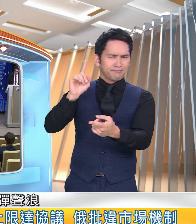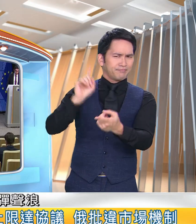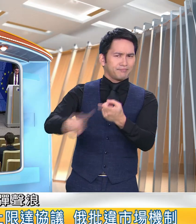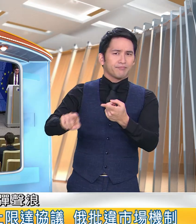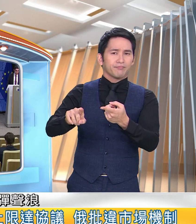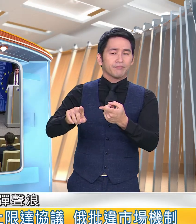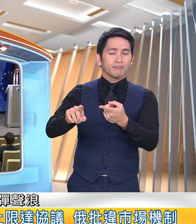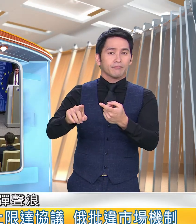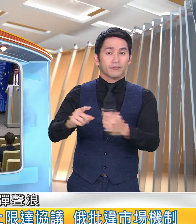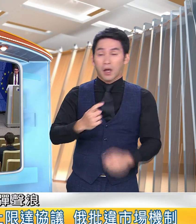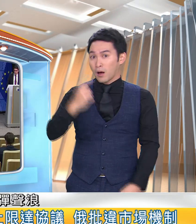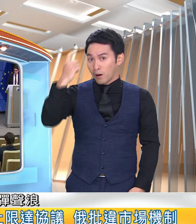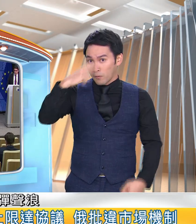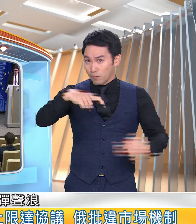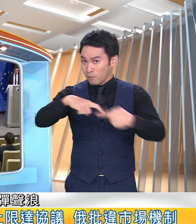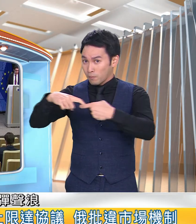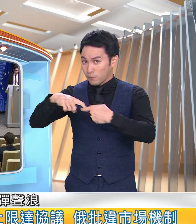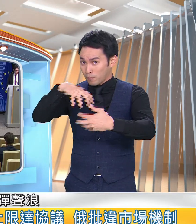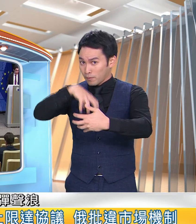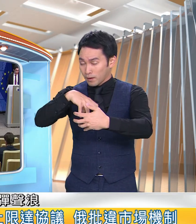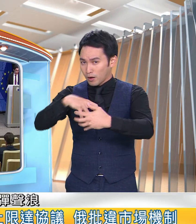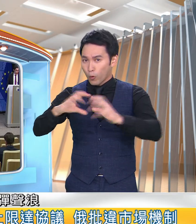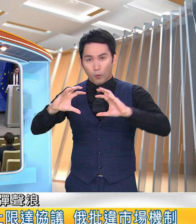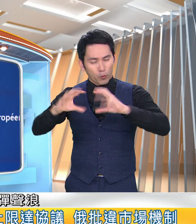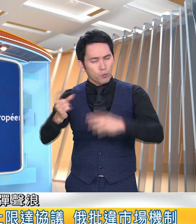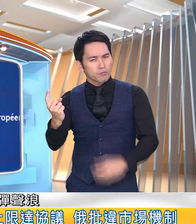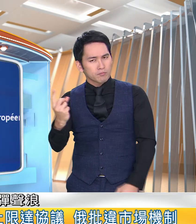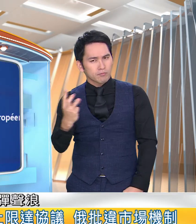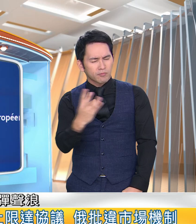至于欧盟内部，也有反弹的声浪。